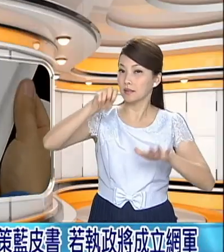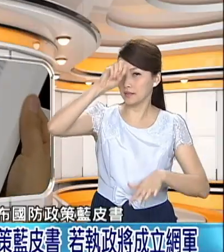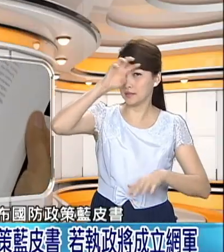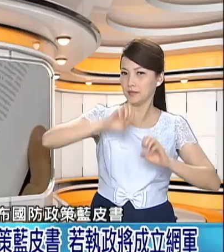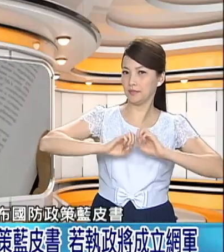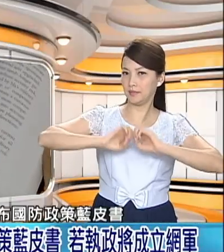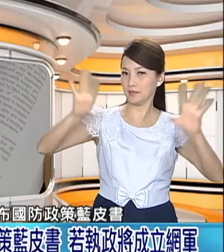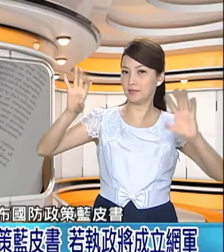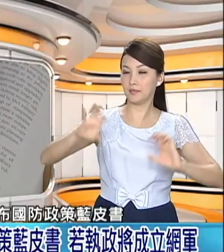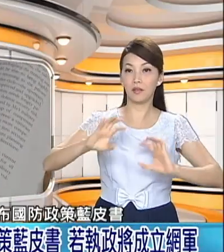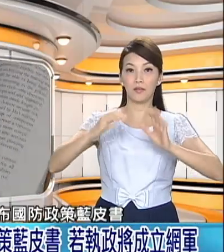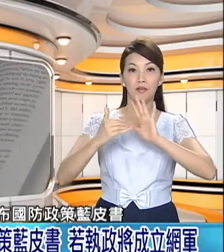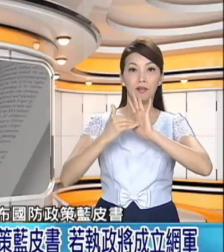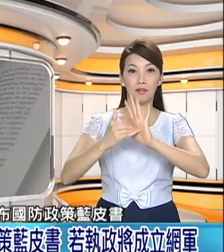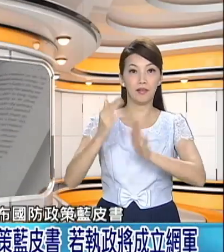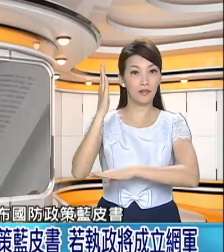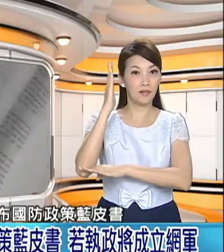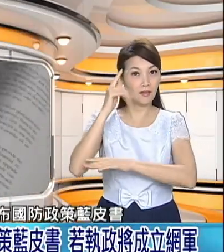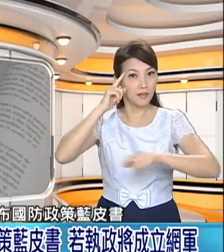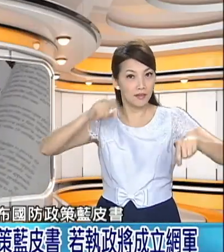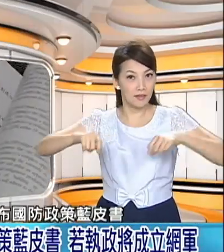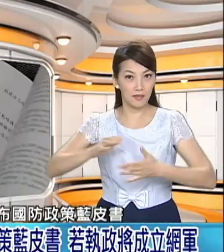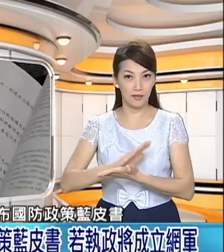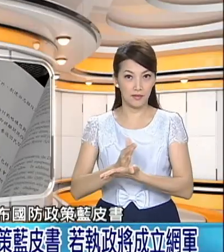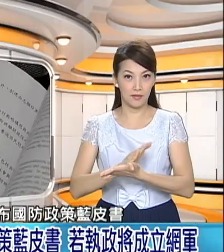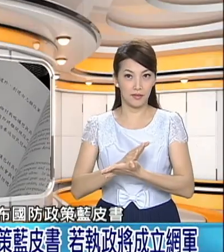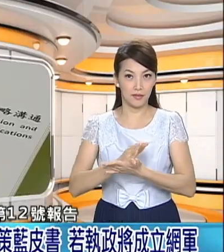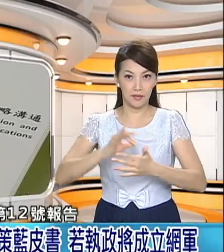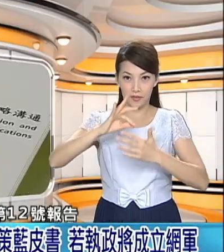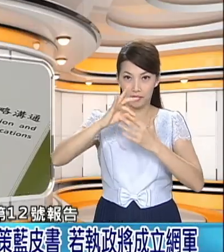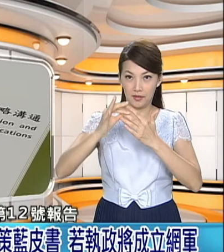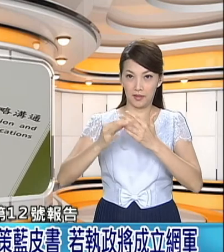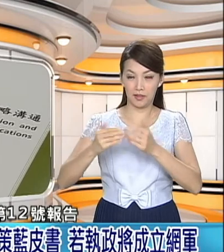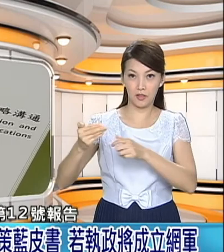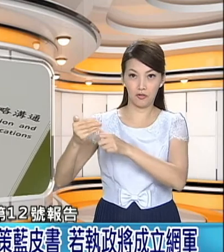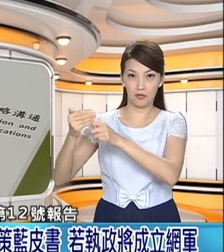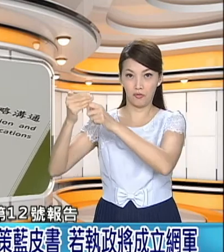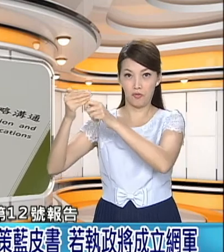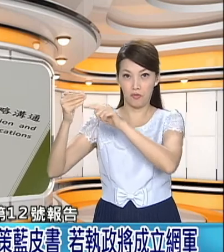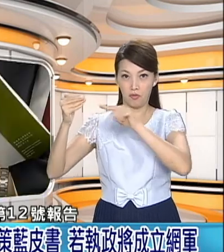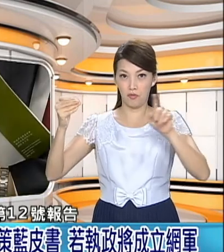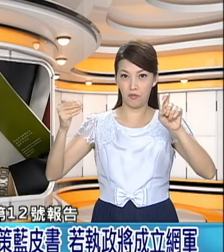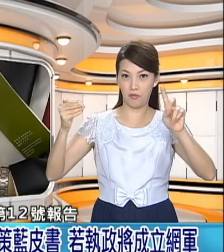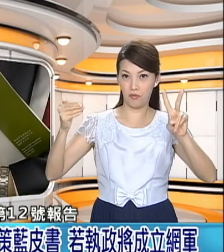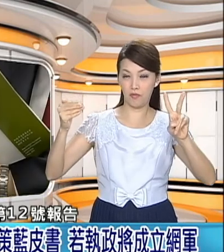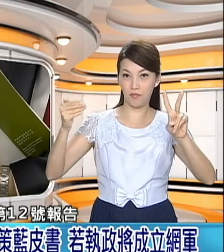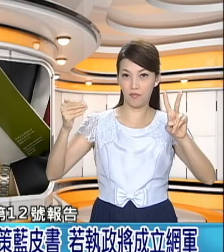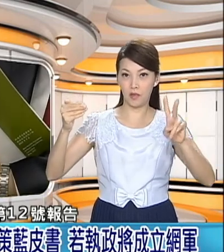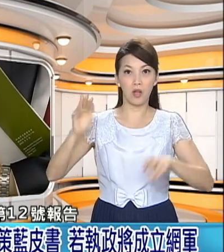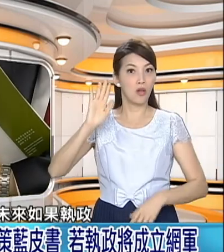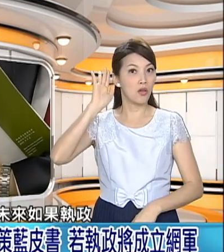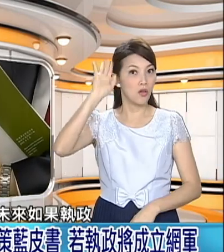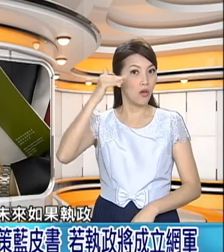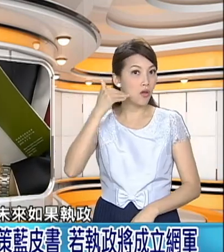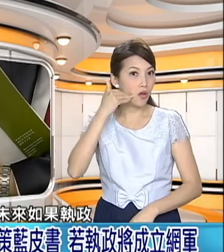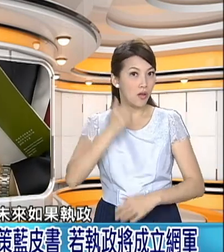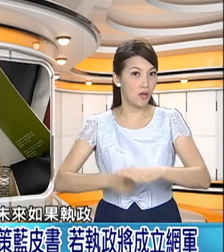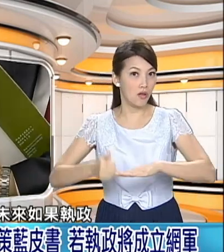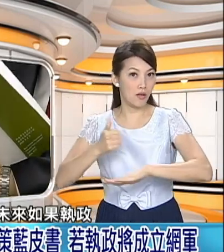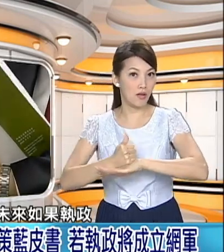党公布国防政策蓝皮书第9号到第12号报告，内容包括未来